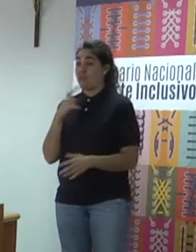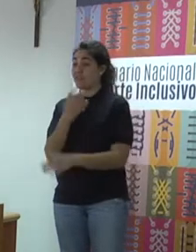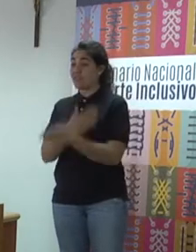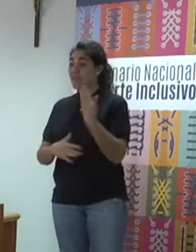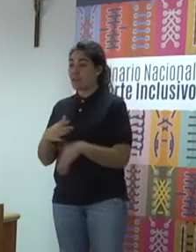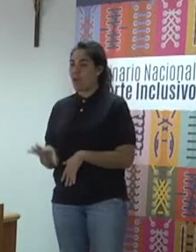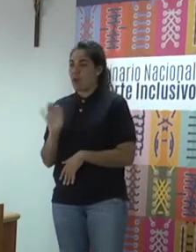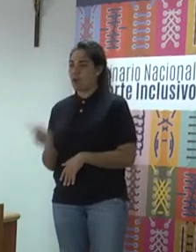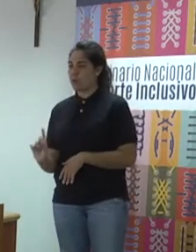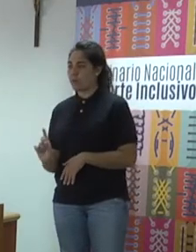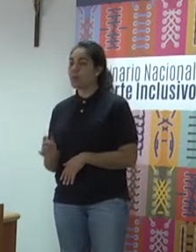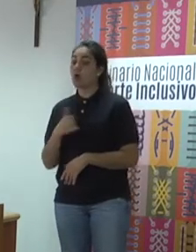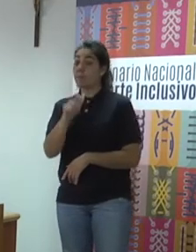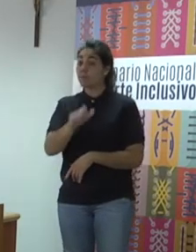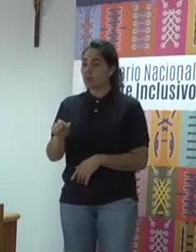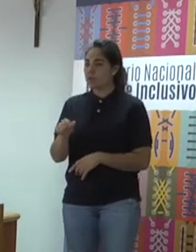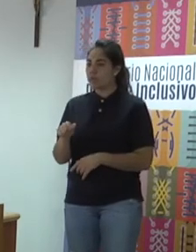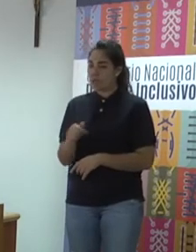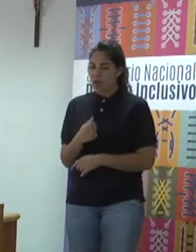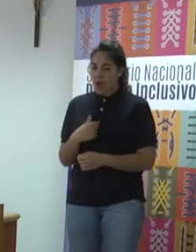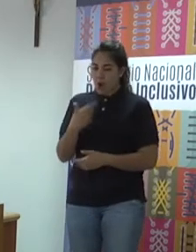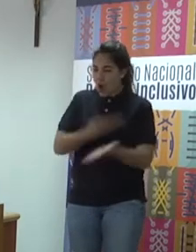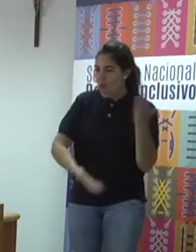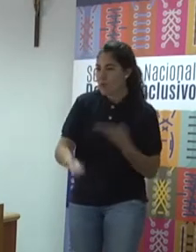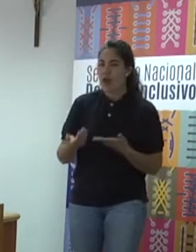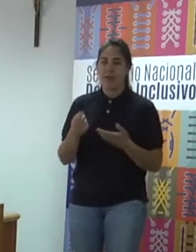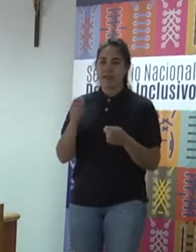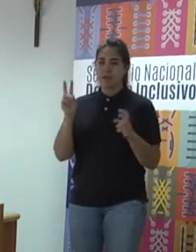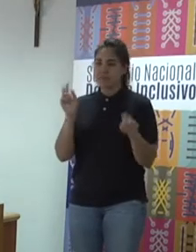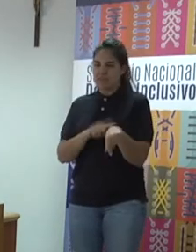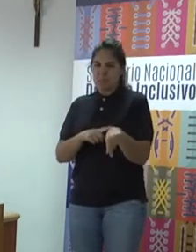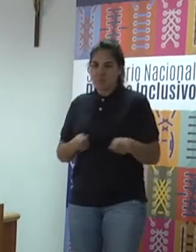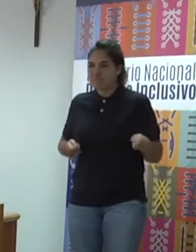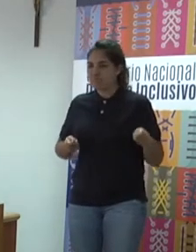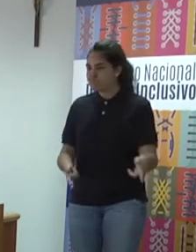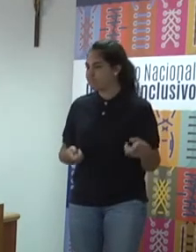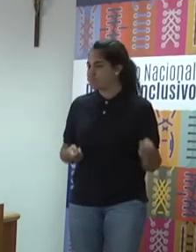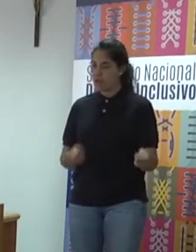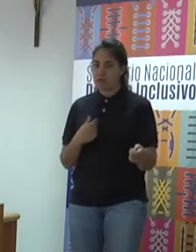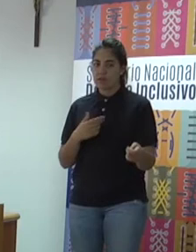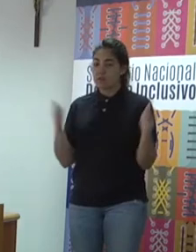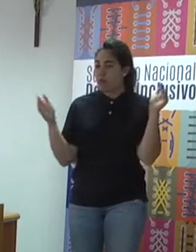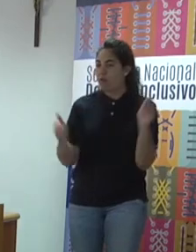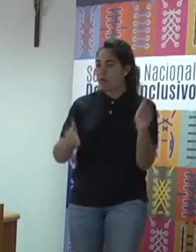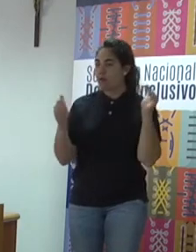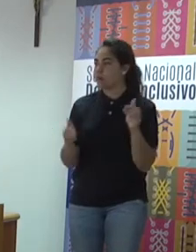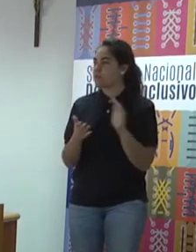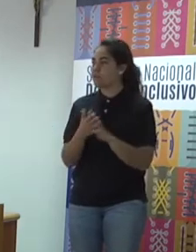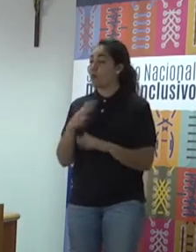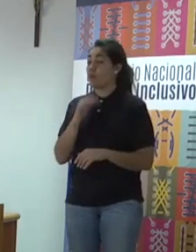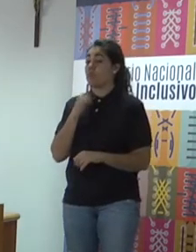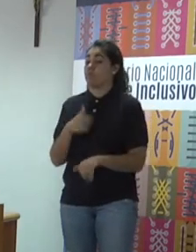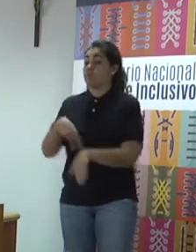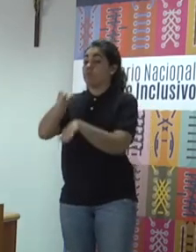pero esas personas que colaboran día a día, sacrificando su tiempo, sí que lo eligen. Y pueden dedicarse a estar en la tumba tomando el